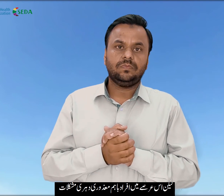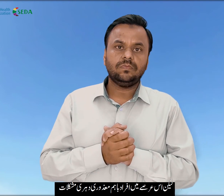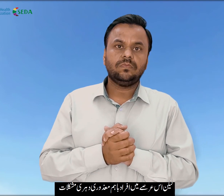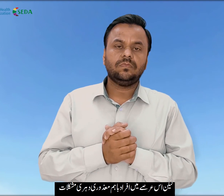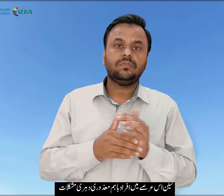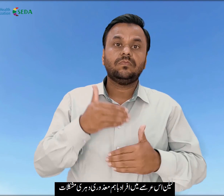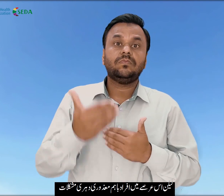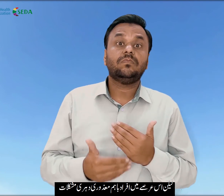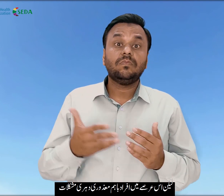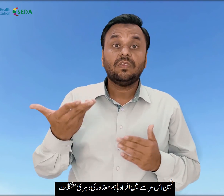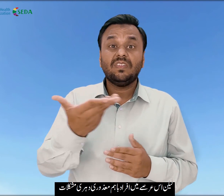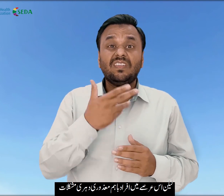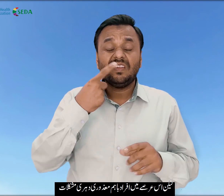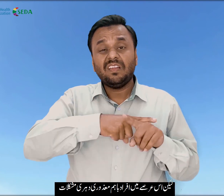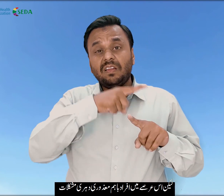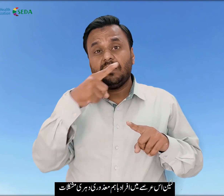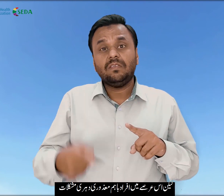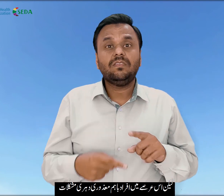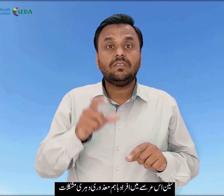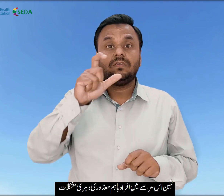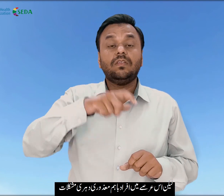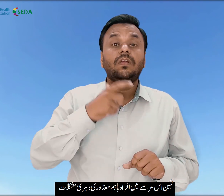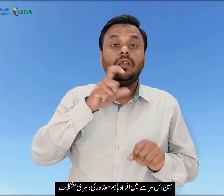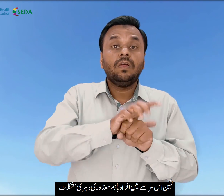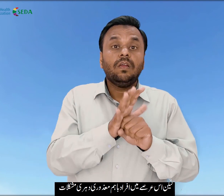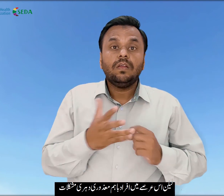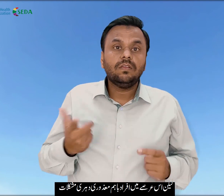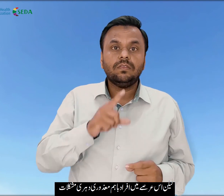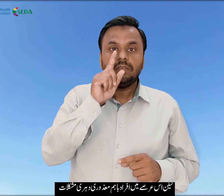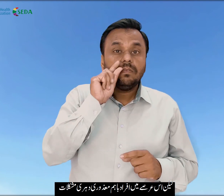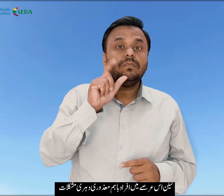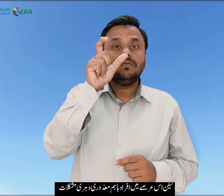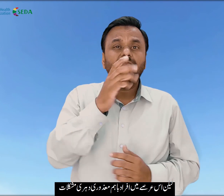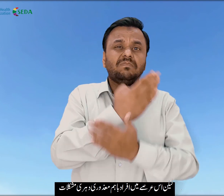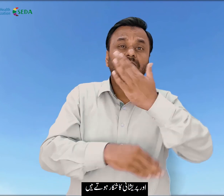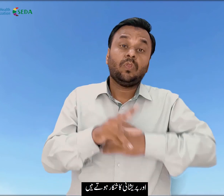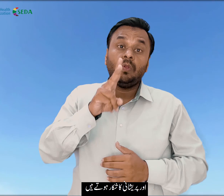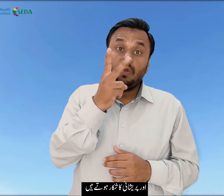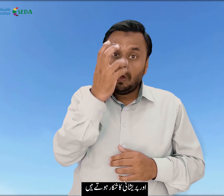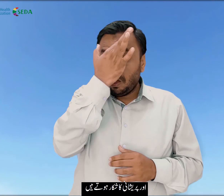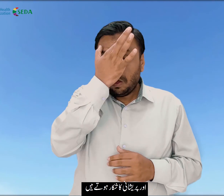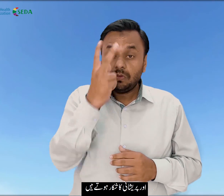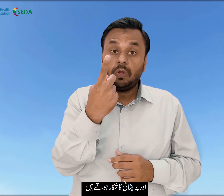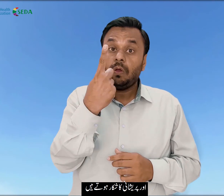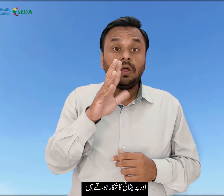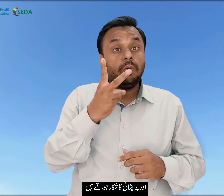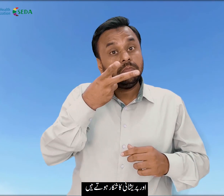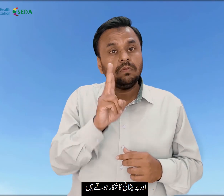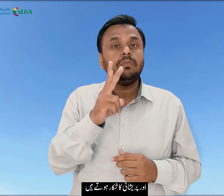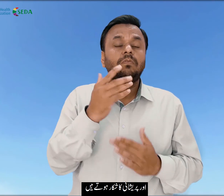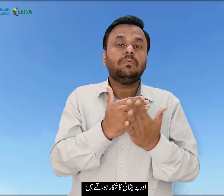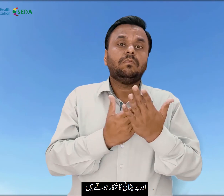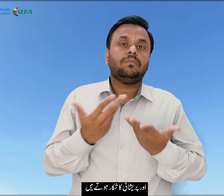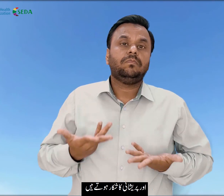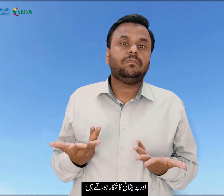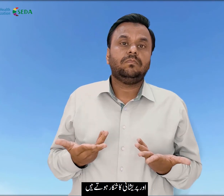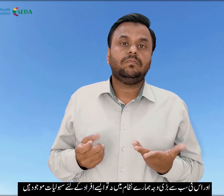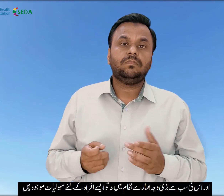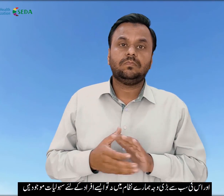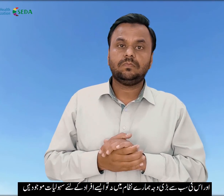اس عرصے میں افراد باہم معذوری دوہری مشکلات اور پریشانی کا شکار ہوتے ہیں، اور اس